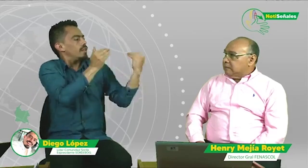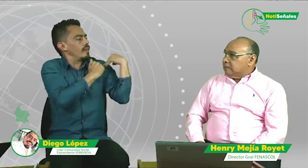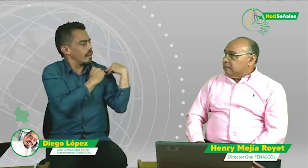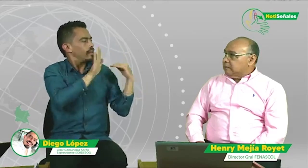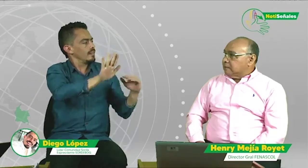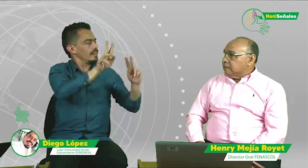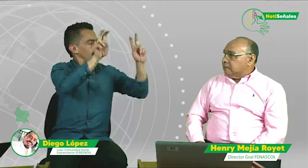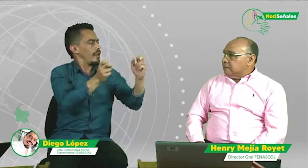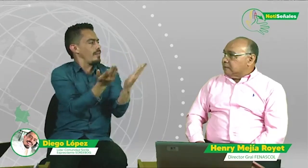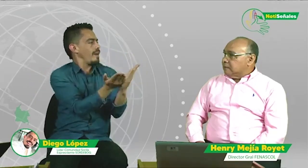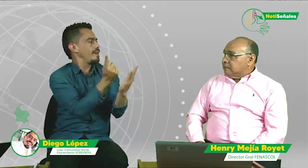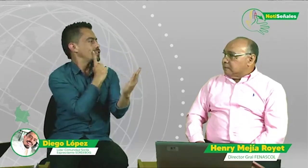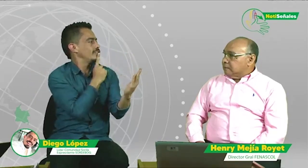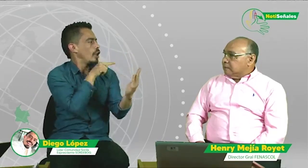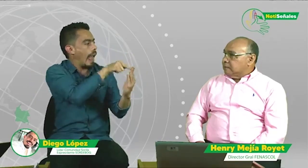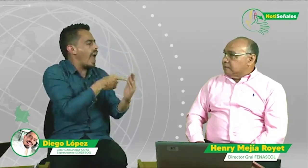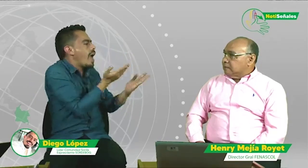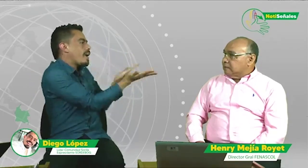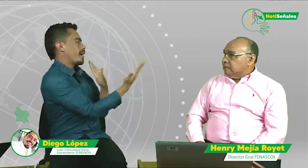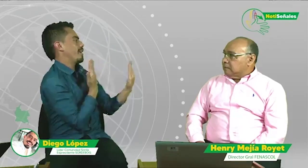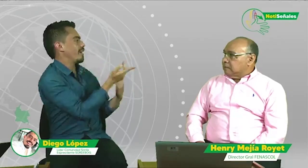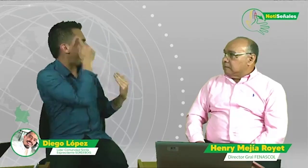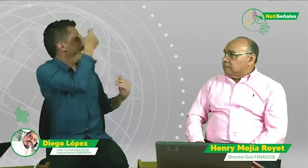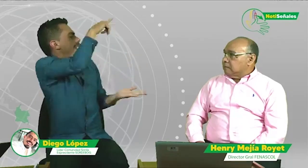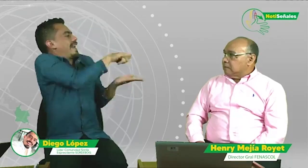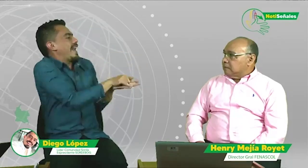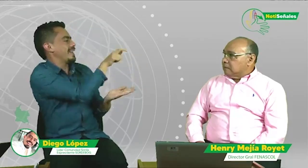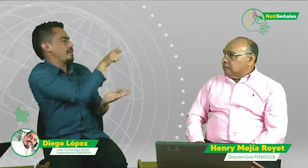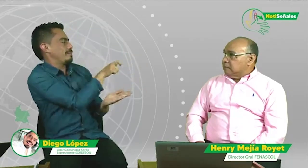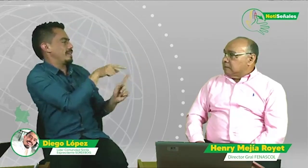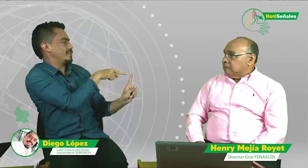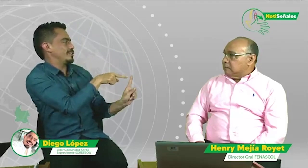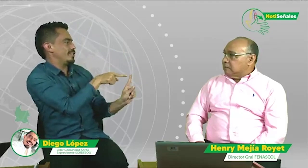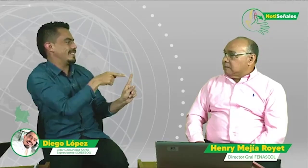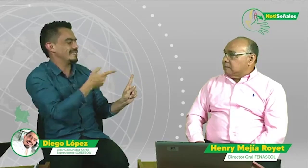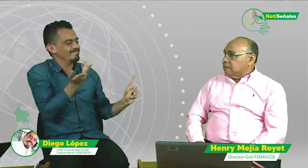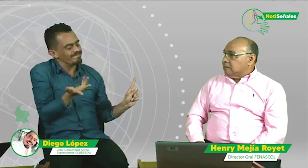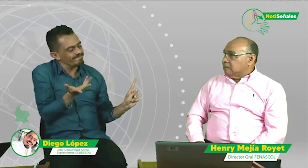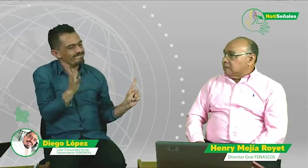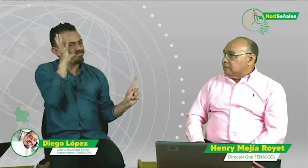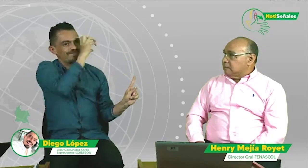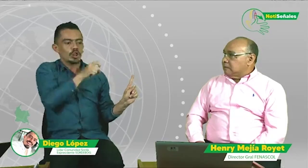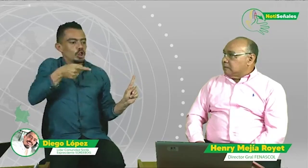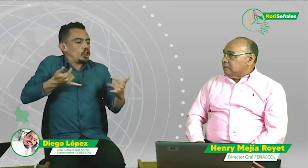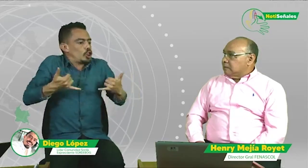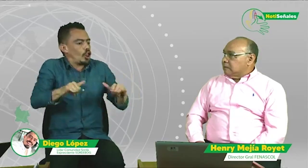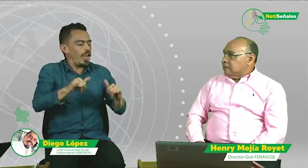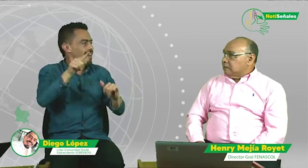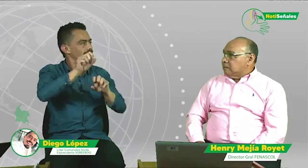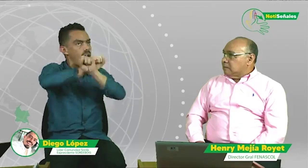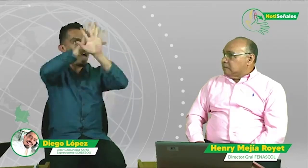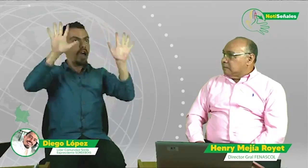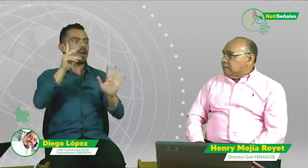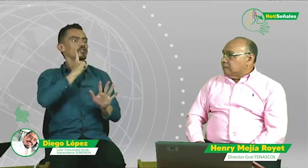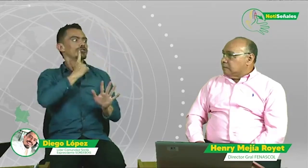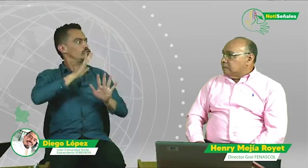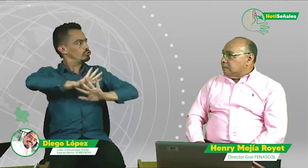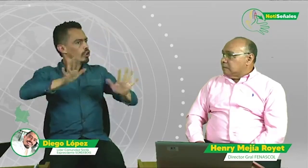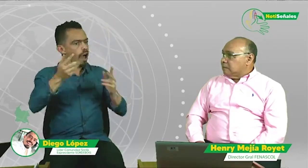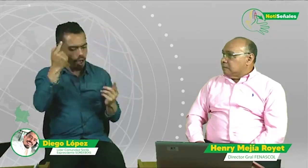Entonces, lo que piensan es que quien debe encargarse de la educación, pues es la persona oyente porque confían más en él, porque quizás creen que pueden